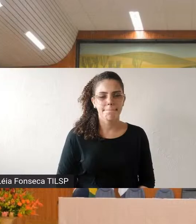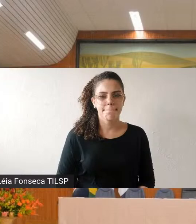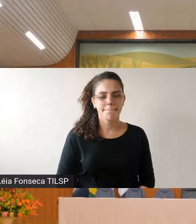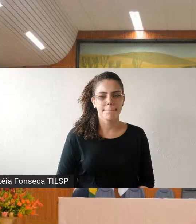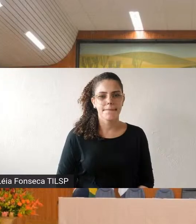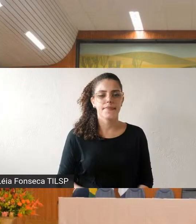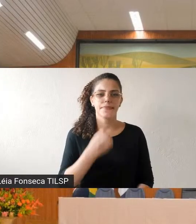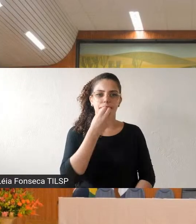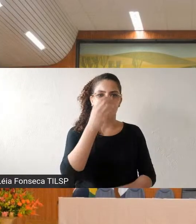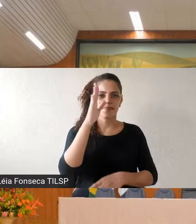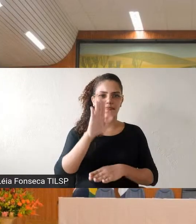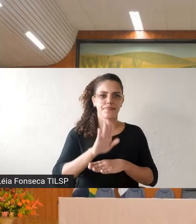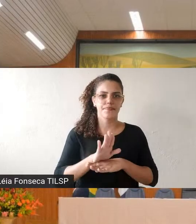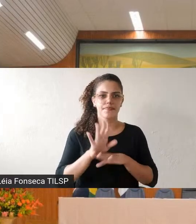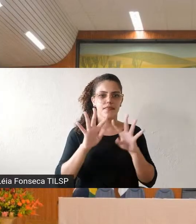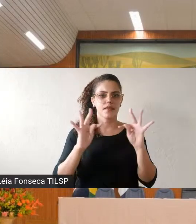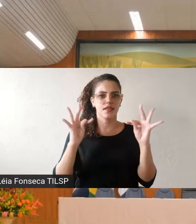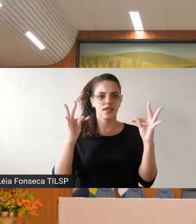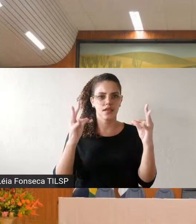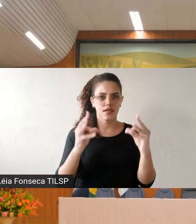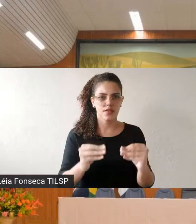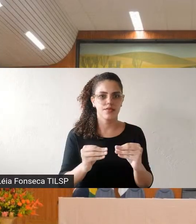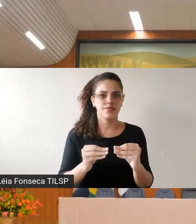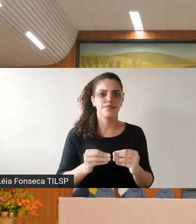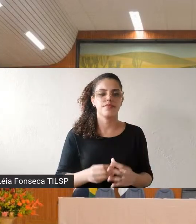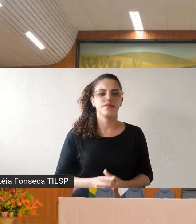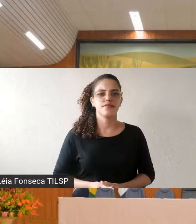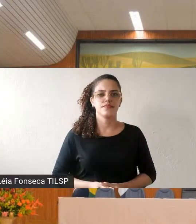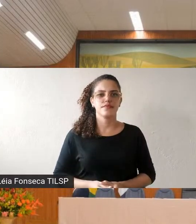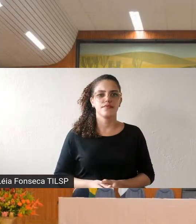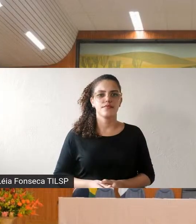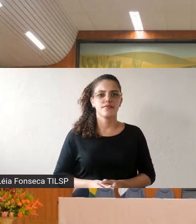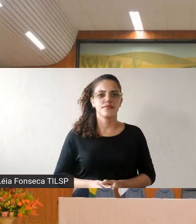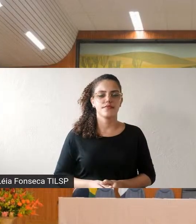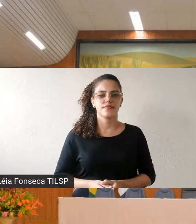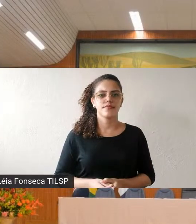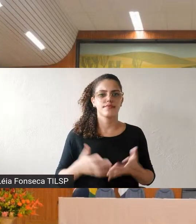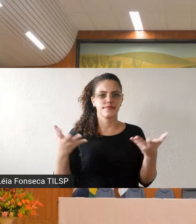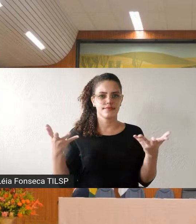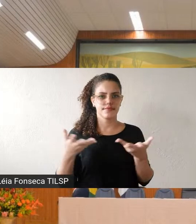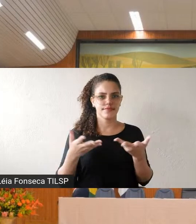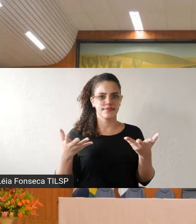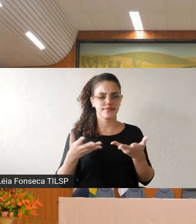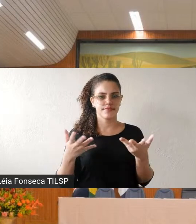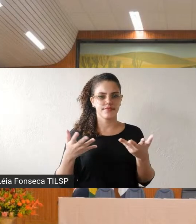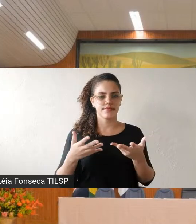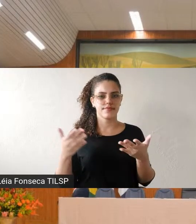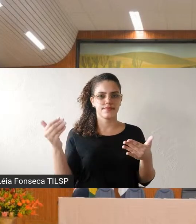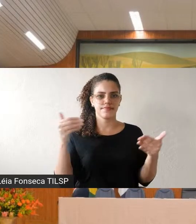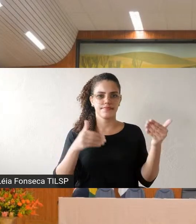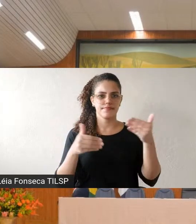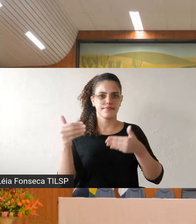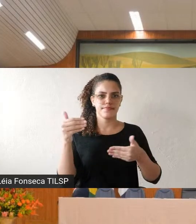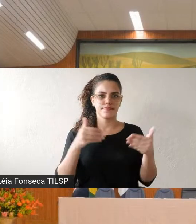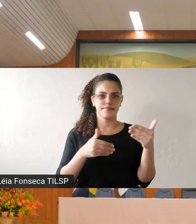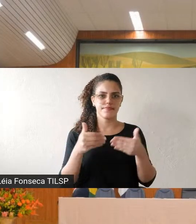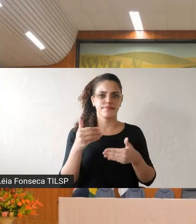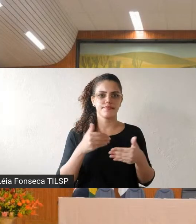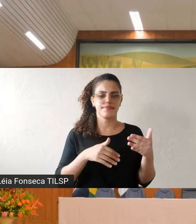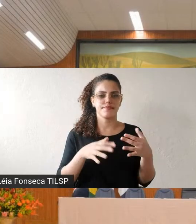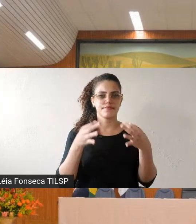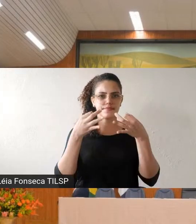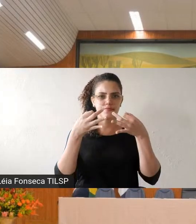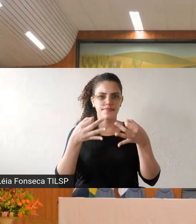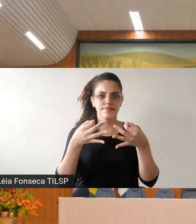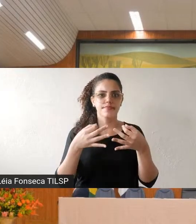Boa tarde a todas e a todos, a todos que estão aqui conosco na nossa aula